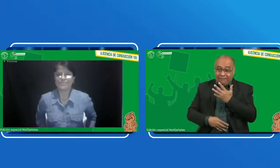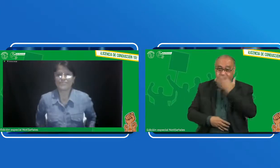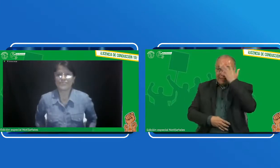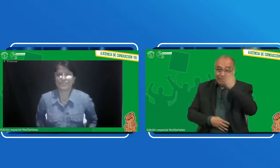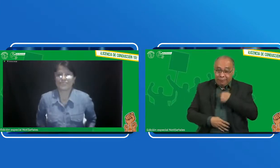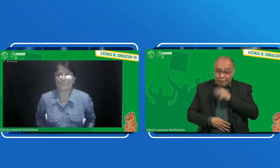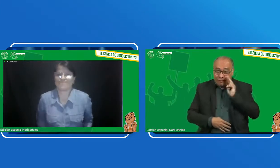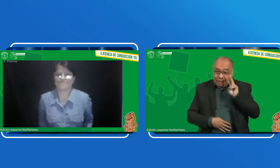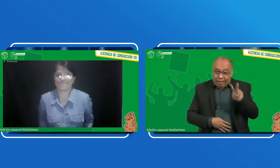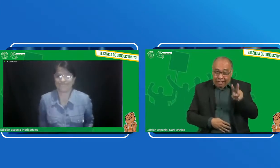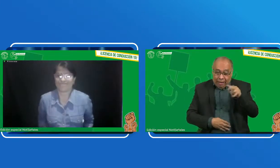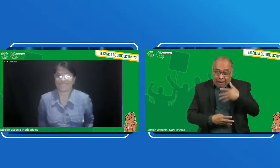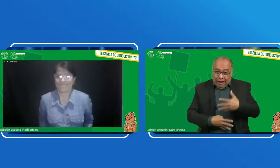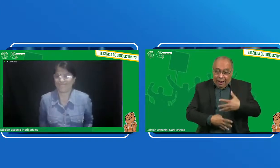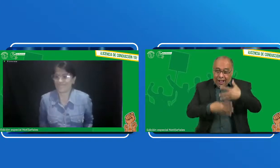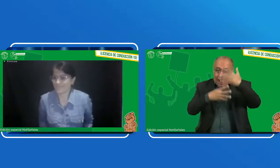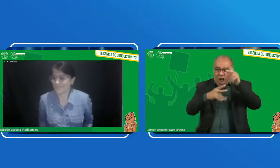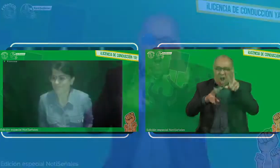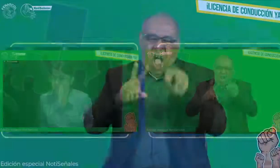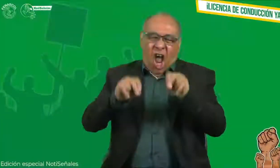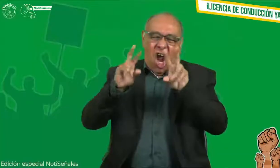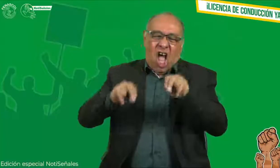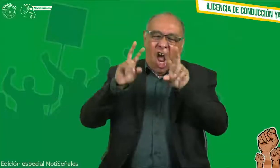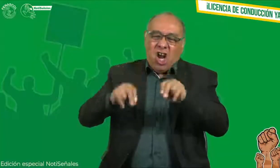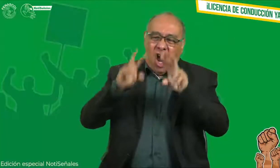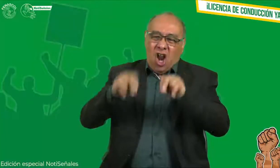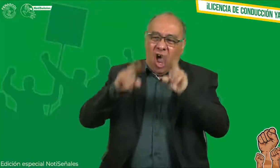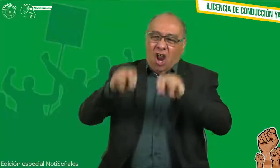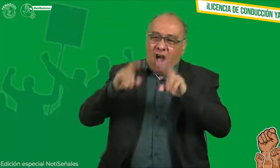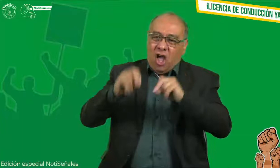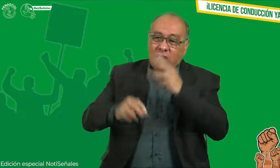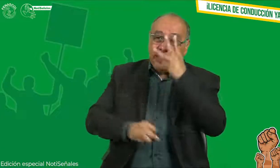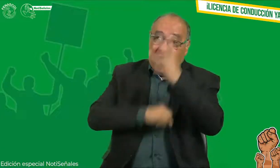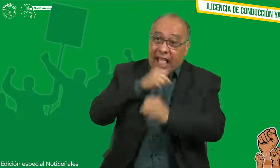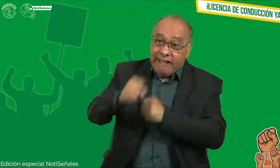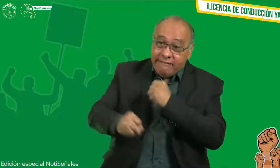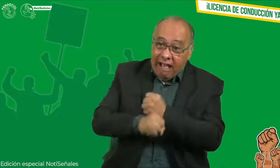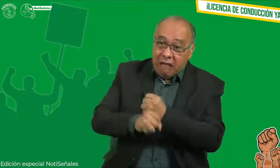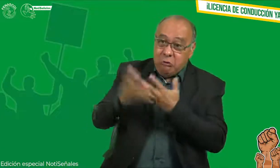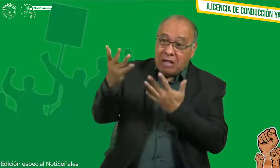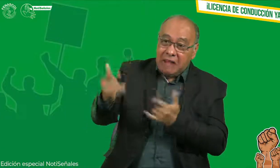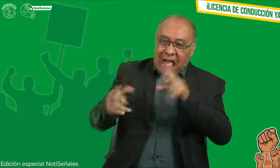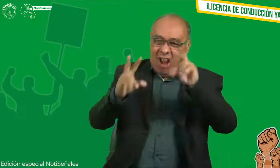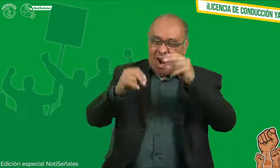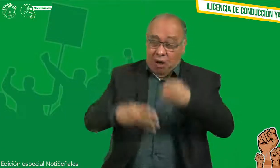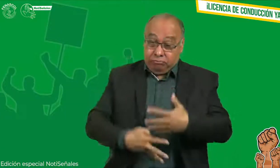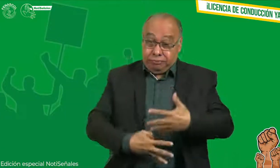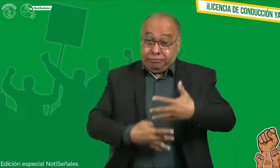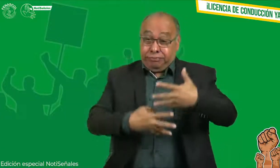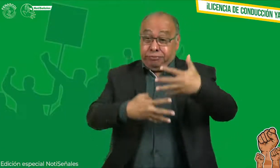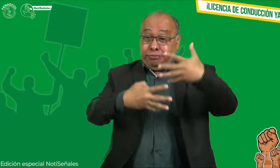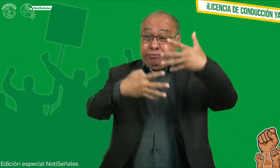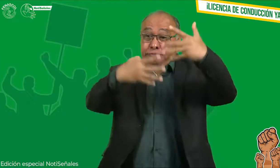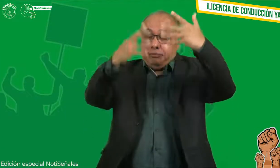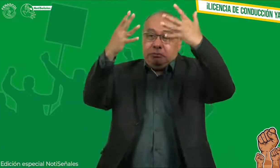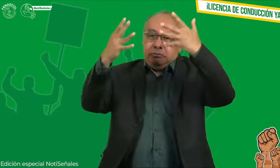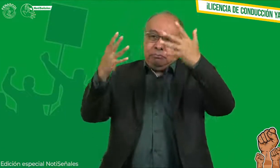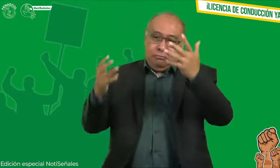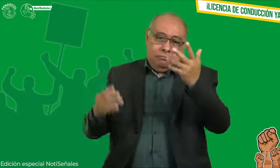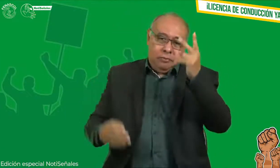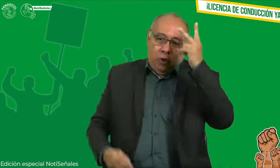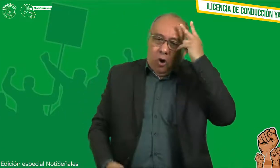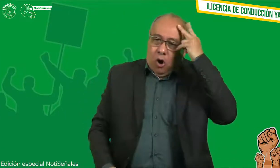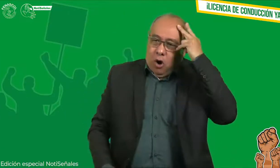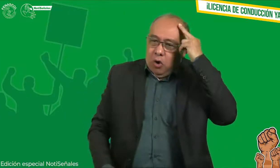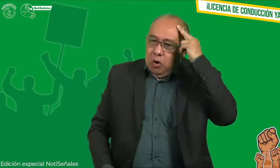Y es que, de hecho, también en los comentarios acá en el Facebook Live he estado pendiente y nos están diciendo lo mismo, que no, no vamos